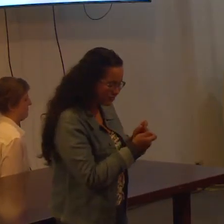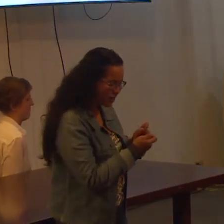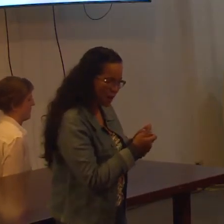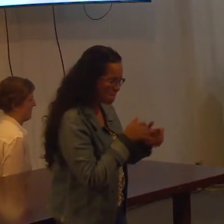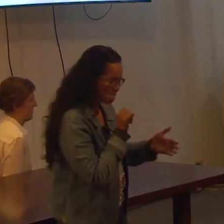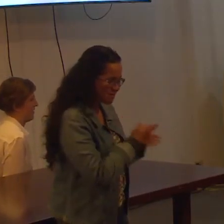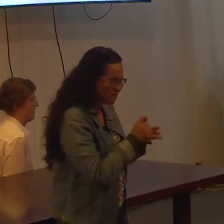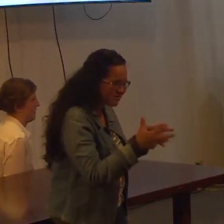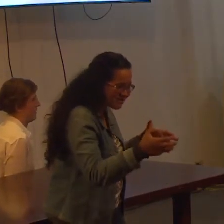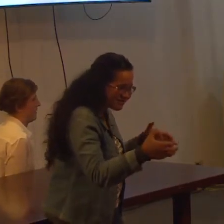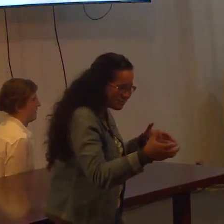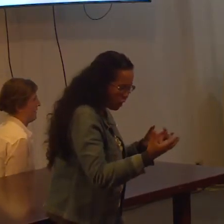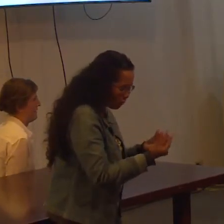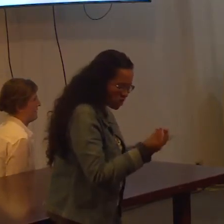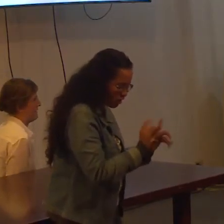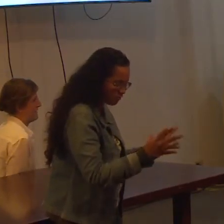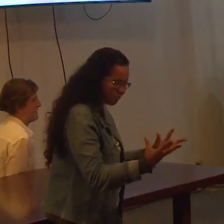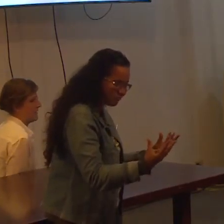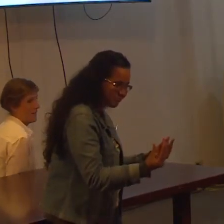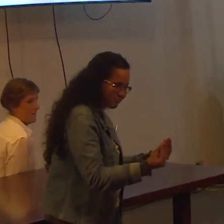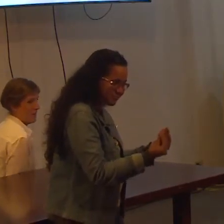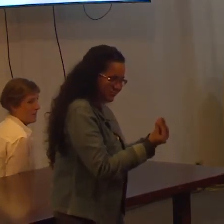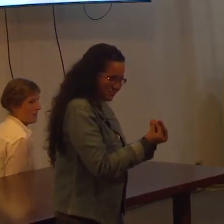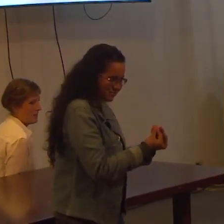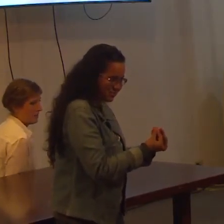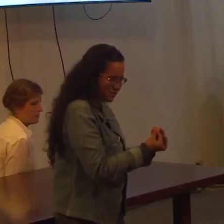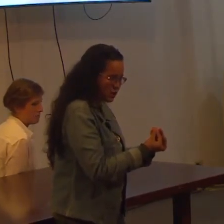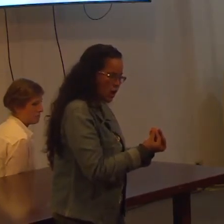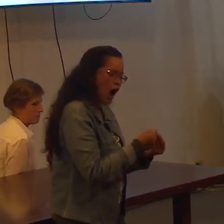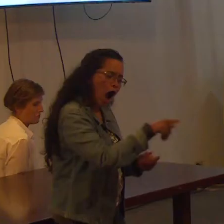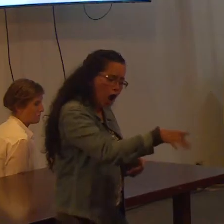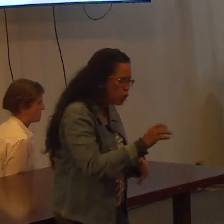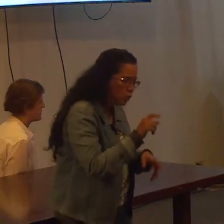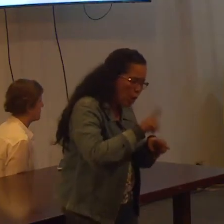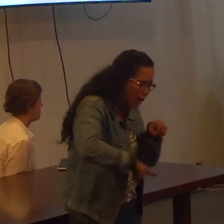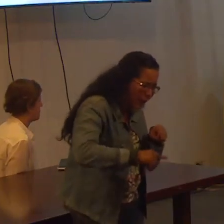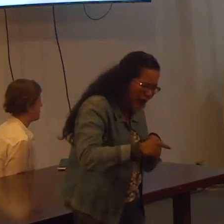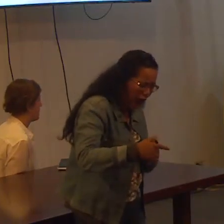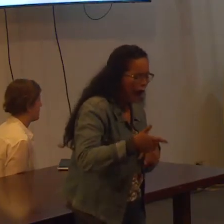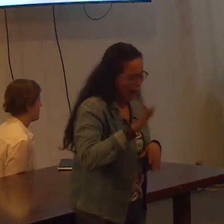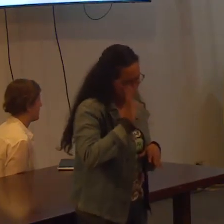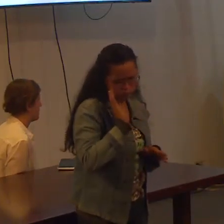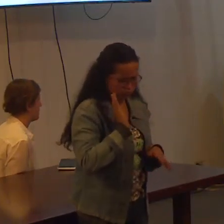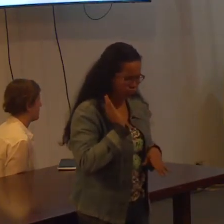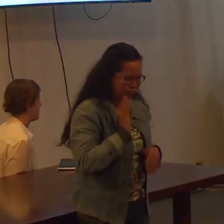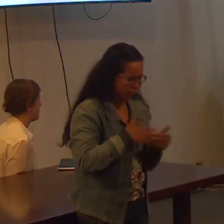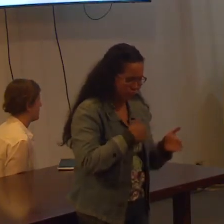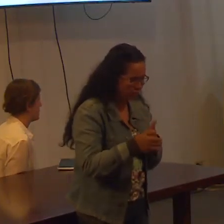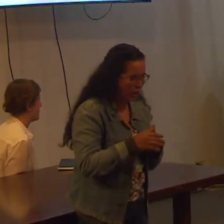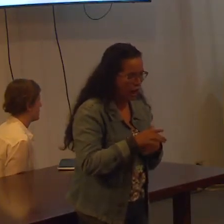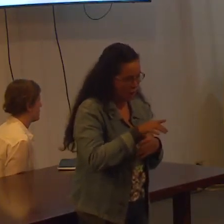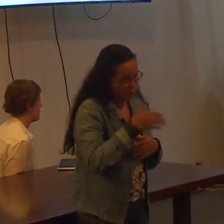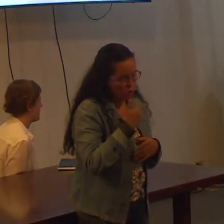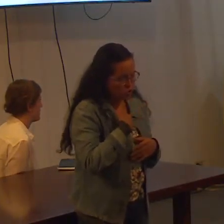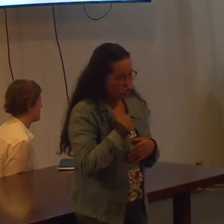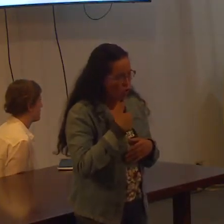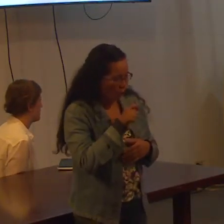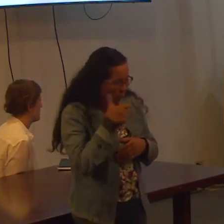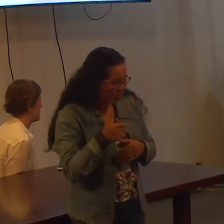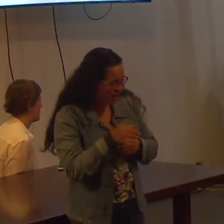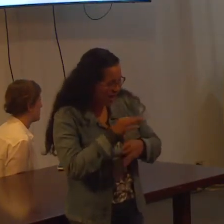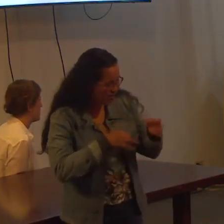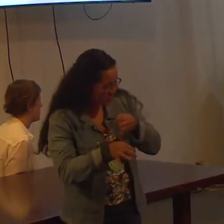incluían todos en el trabajo, y era un trabajo cooperativo donde decían, bueno, no, tú no puedes hacer esto, pero entonces, si tú haces esto, yo hago